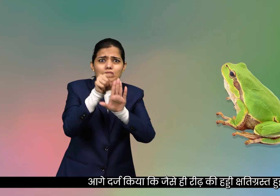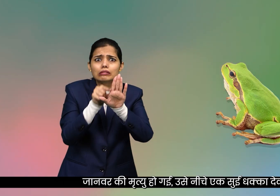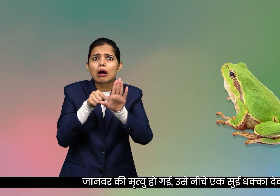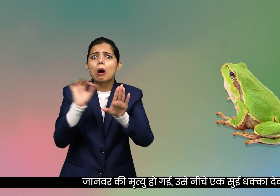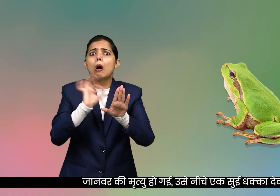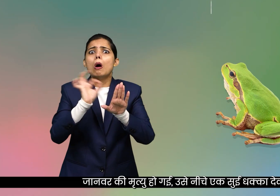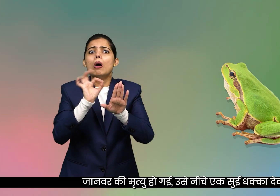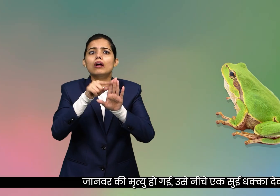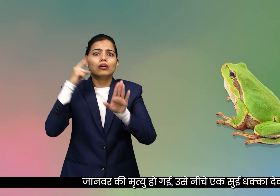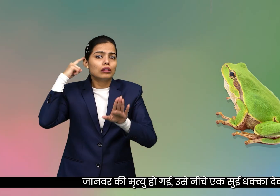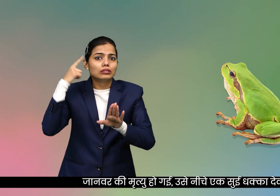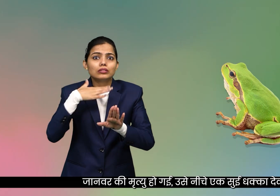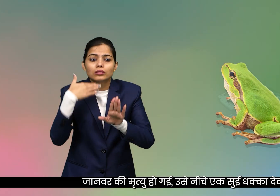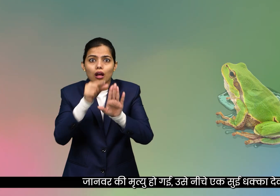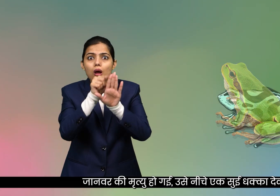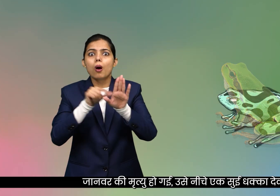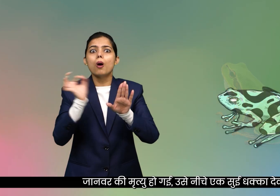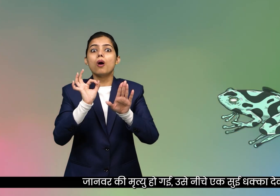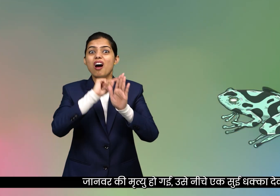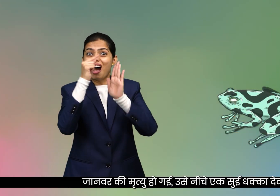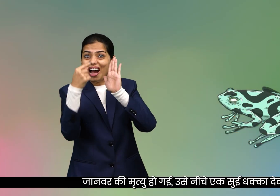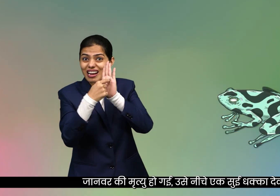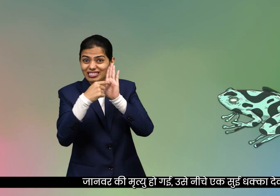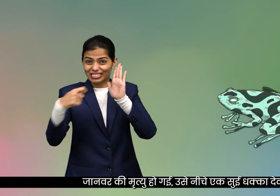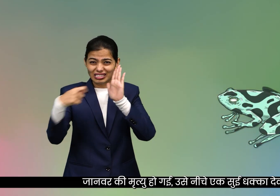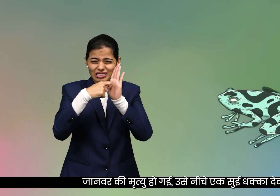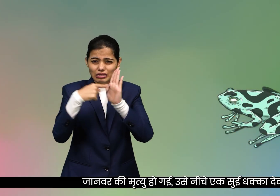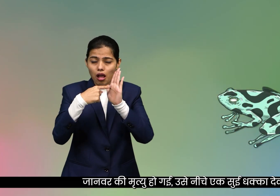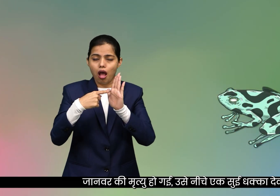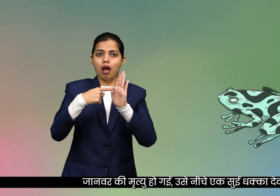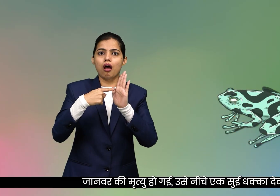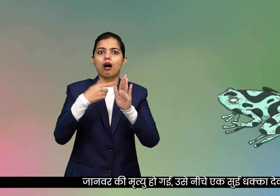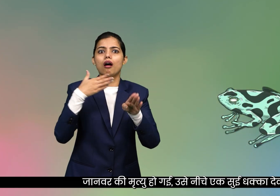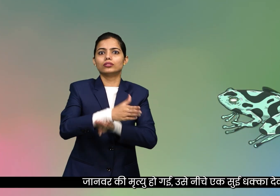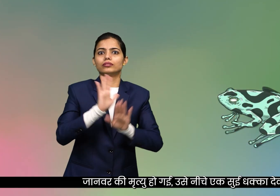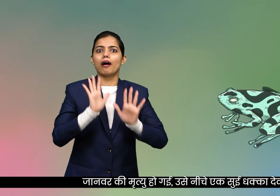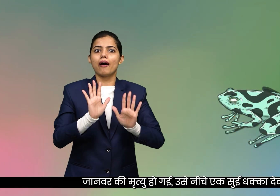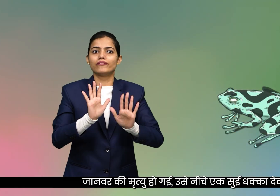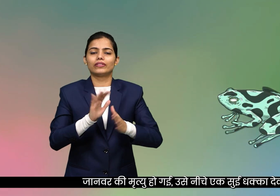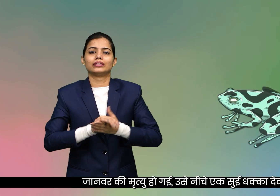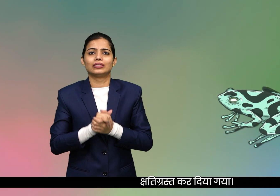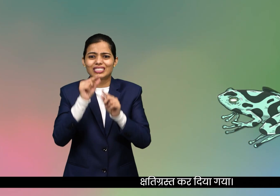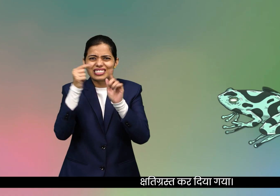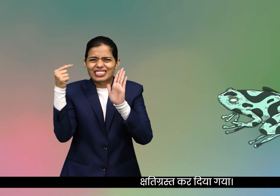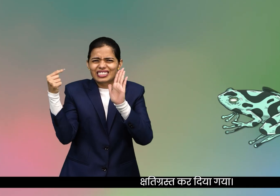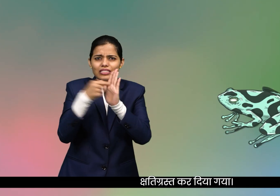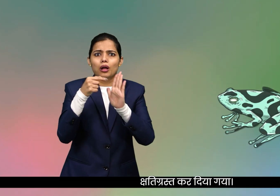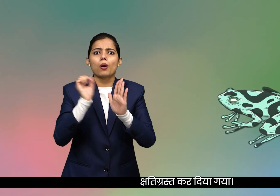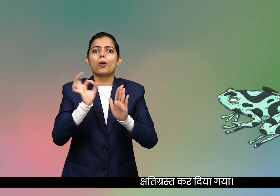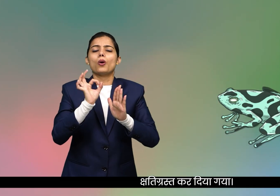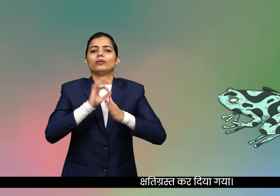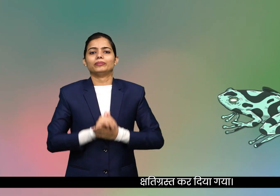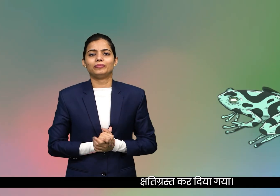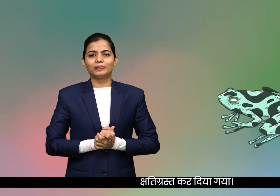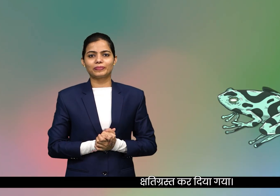हुई, जानवर की मृत्यु हो गई और उसे नीचे एक सुई धक्का देकर क्षतिग्रस्त